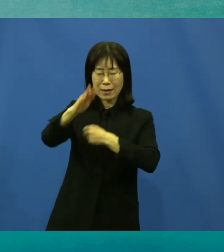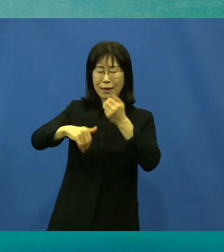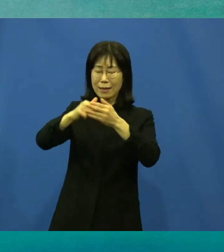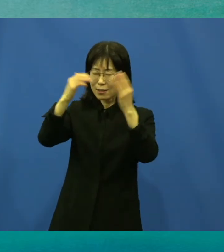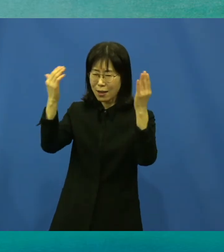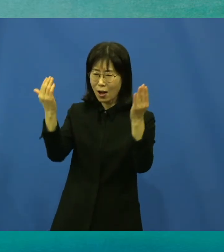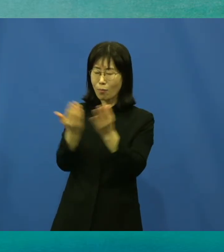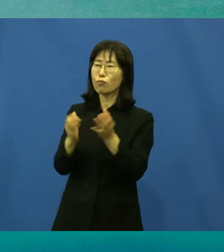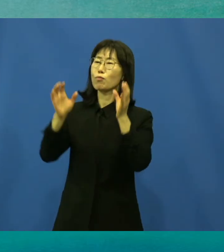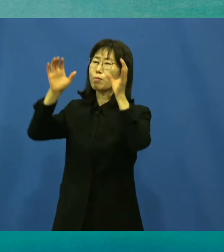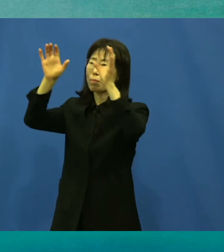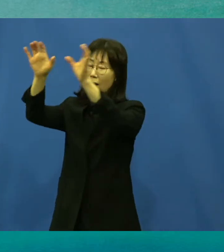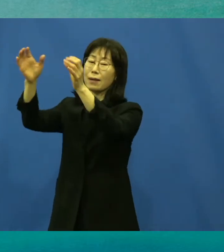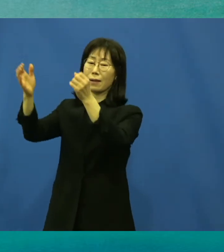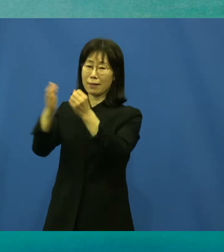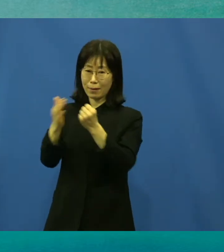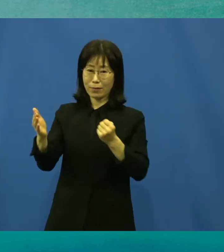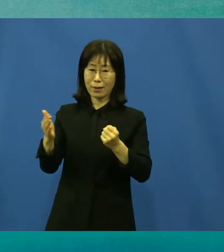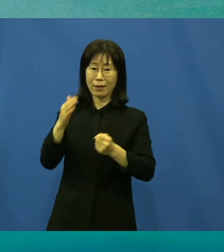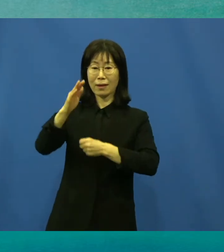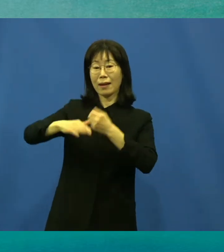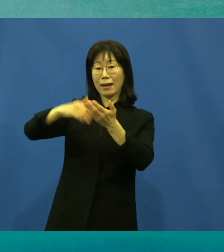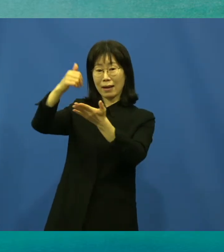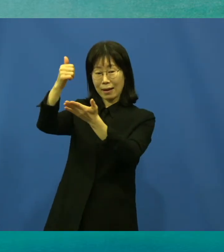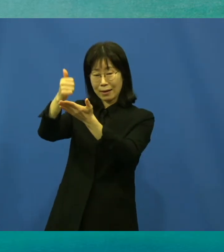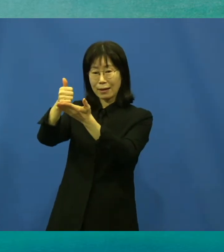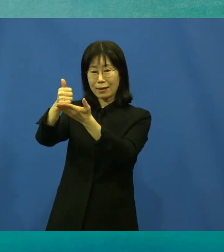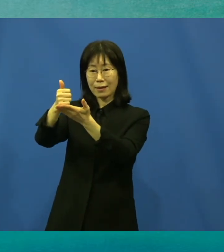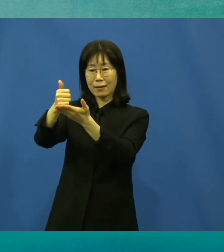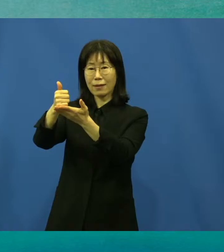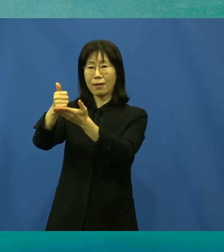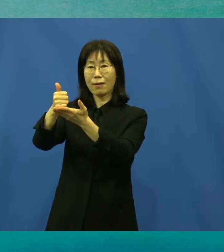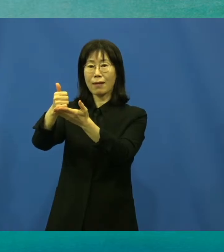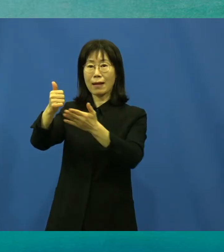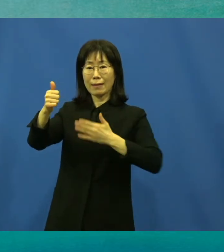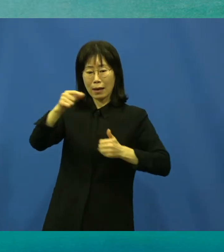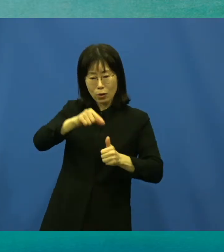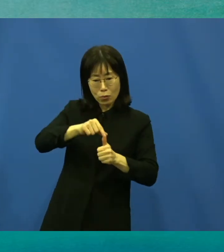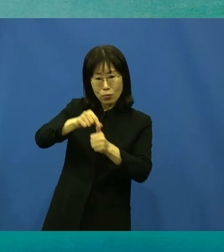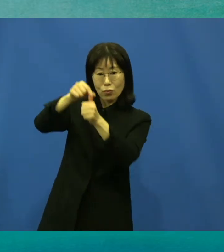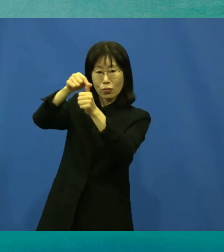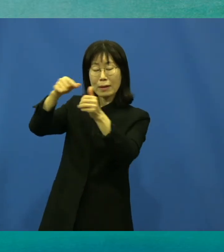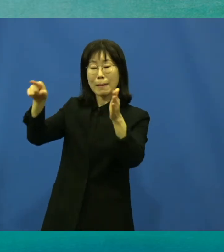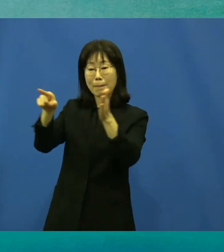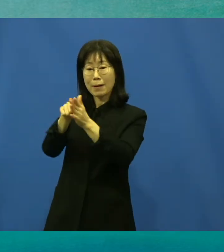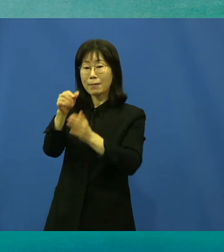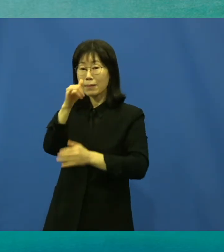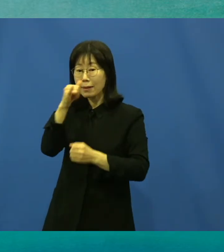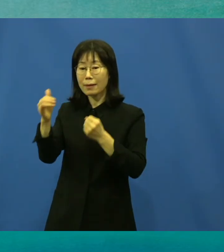내 문제를 하나님이 다루고 계신다는 믿음을 가지면 감사할 수 있습니다.